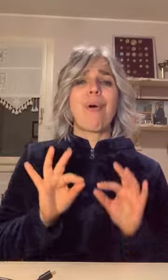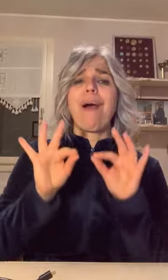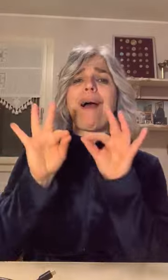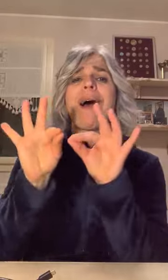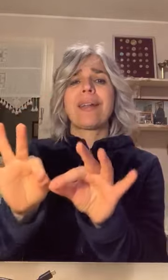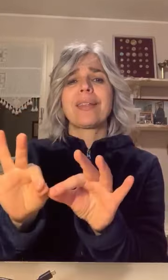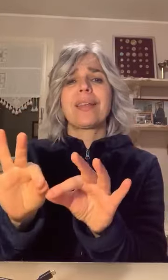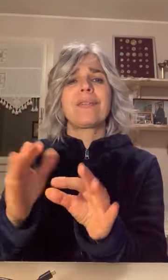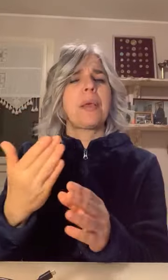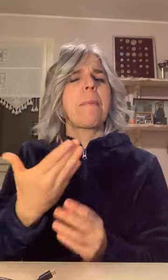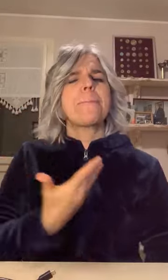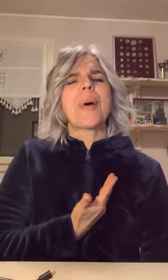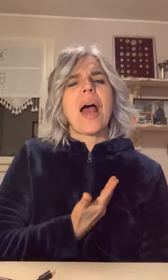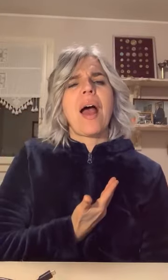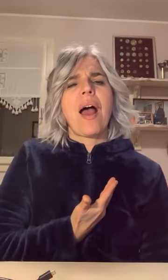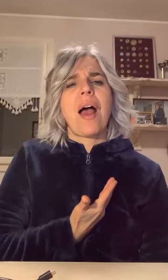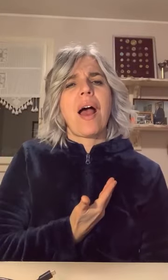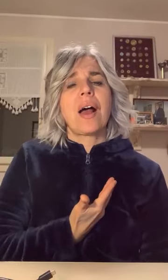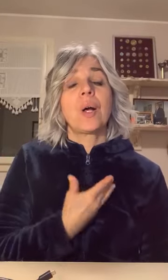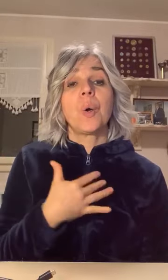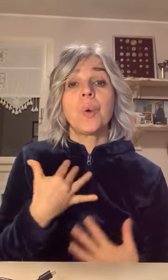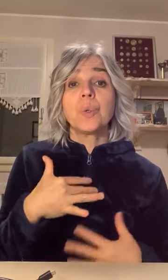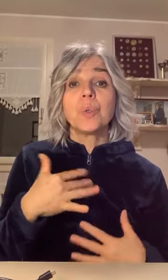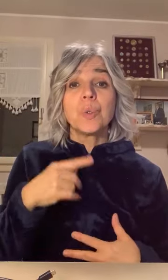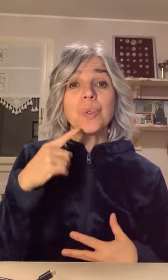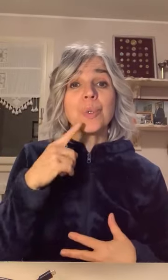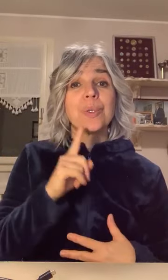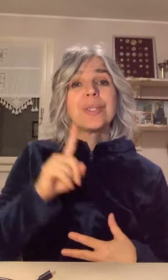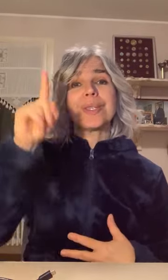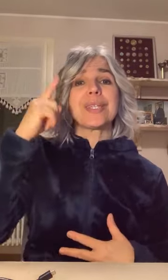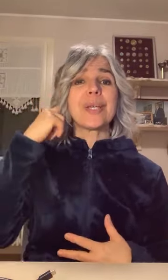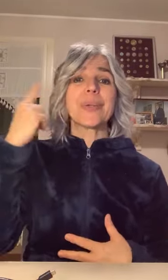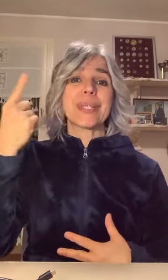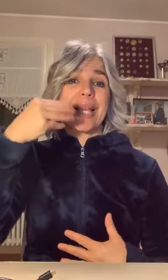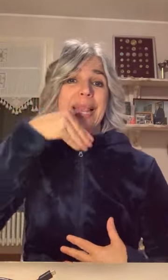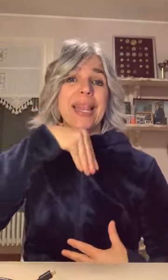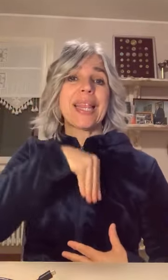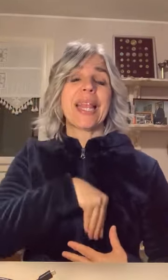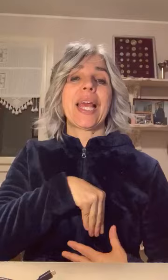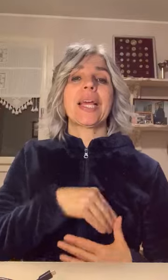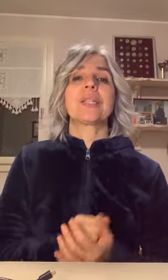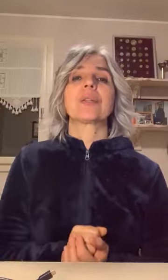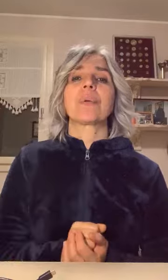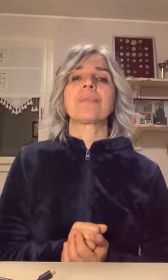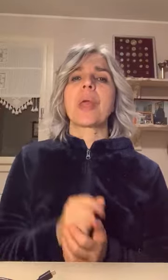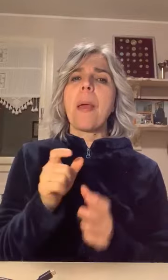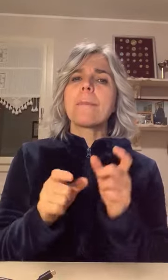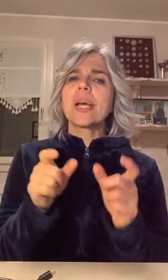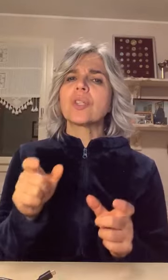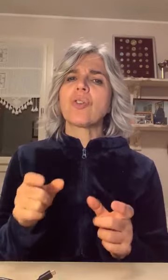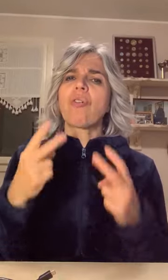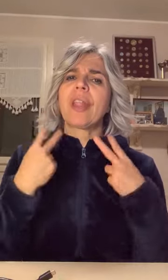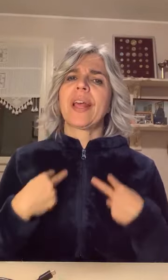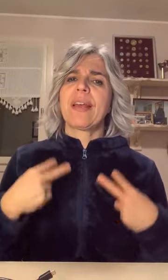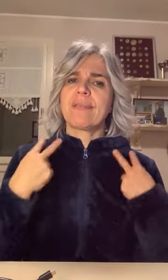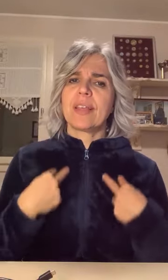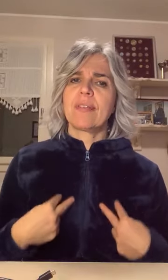quanti in questo momento stanno vivendo un momento di paura perché le fake news, no? queste famose